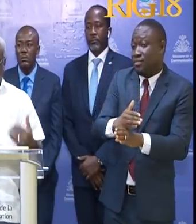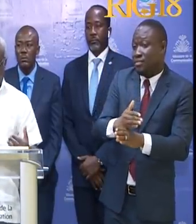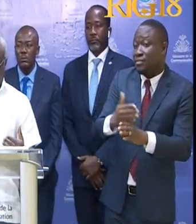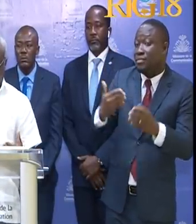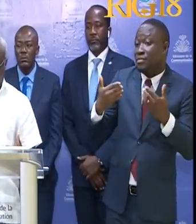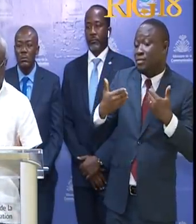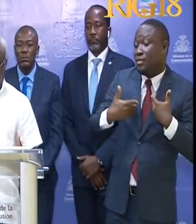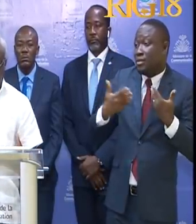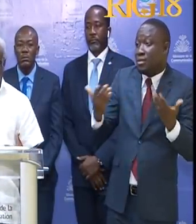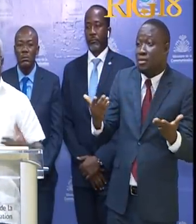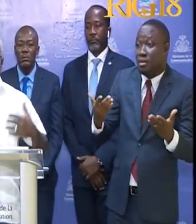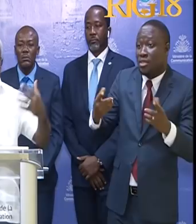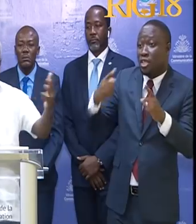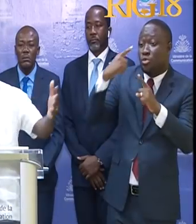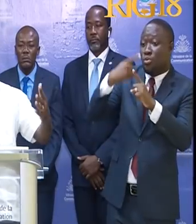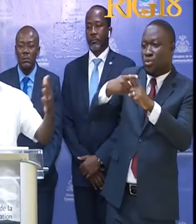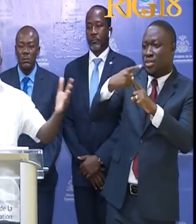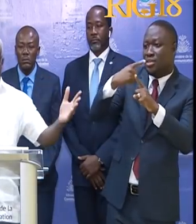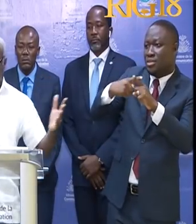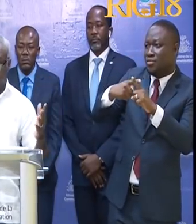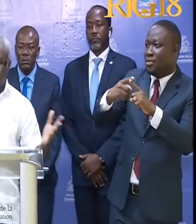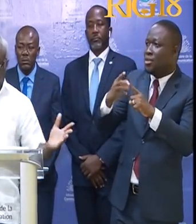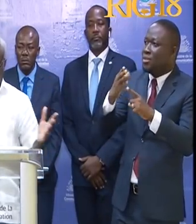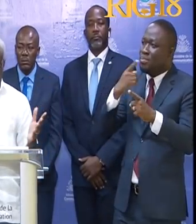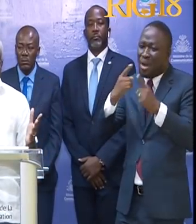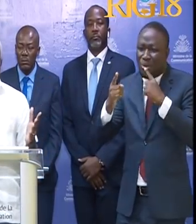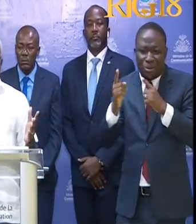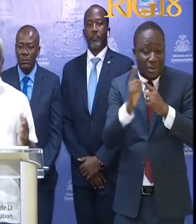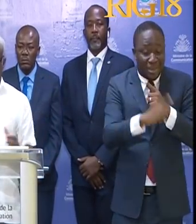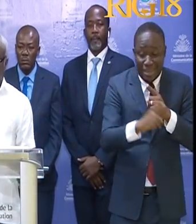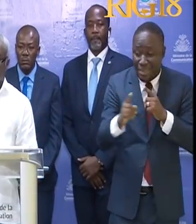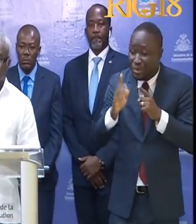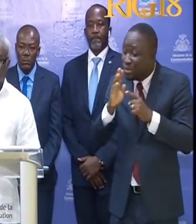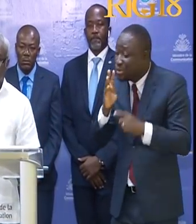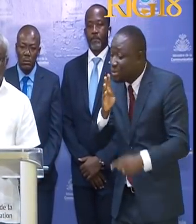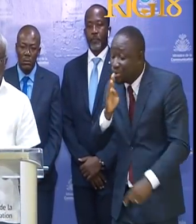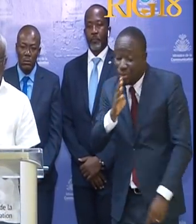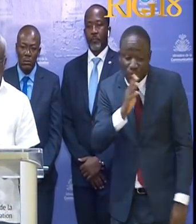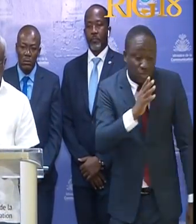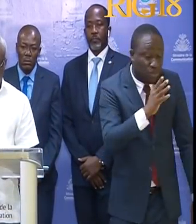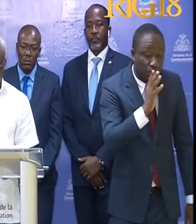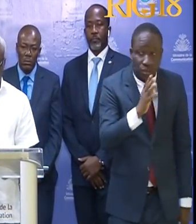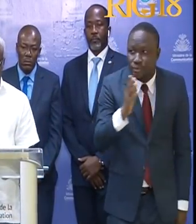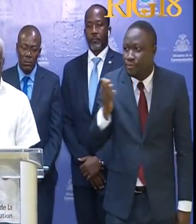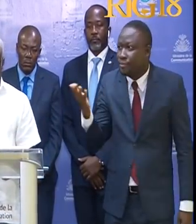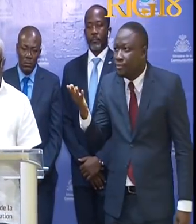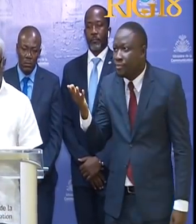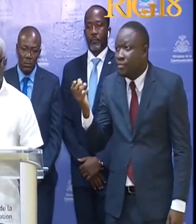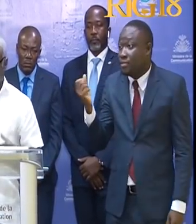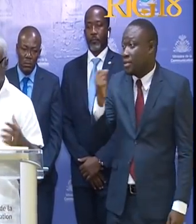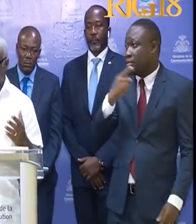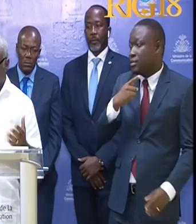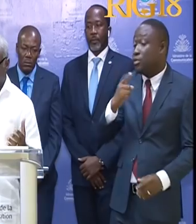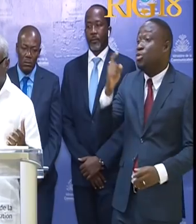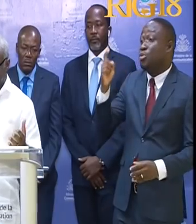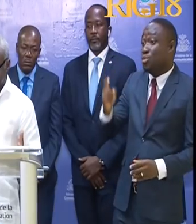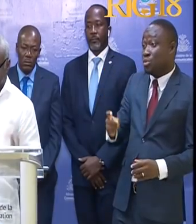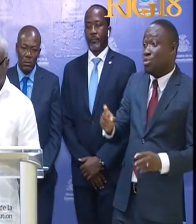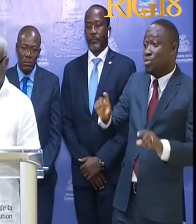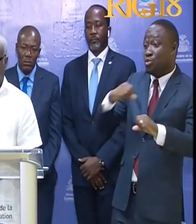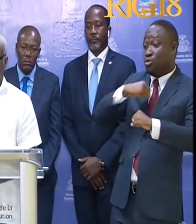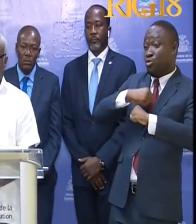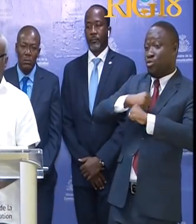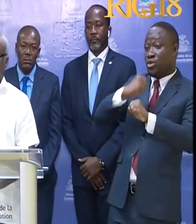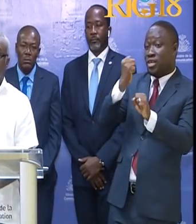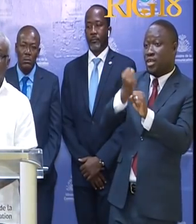une incidence positive, parole à droite et gauche, eh bien, pour éviter tout ça, nous avons